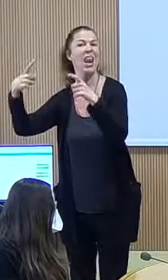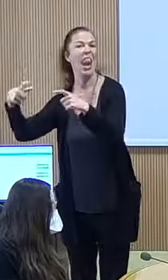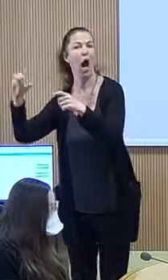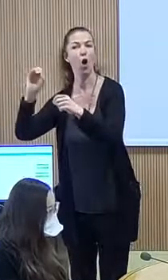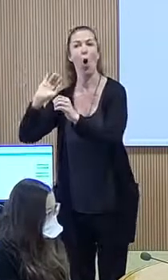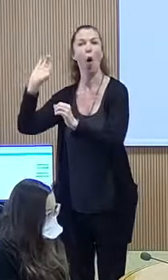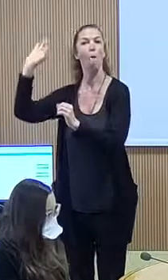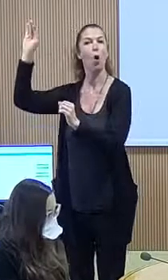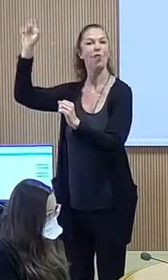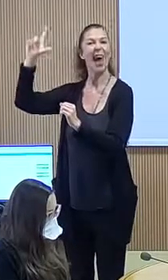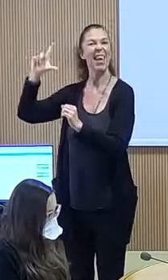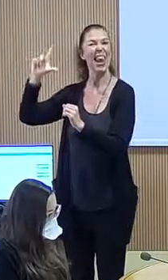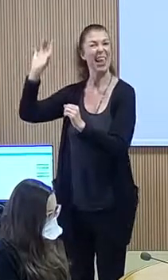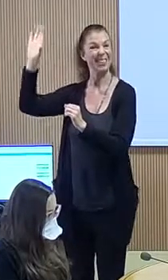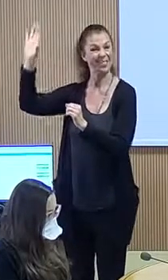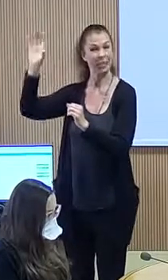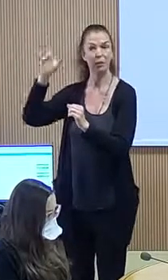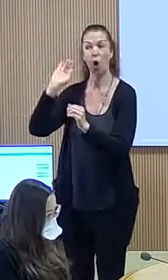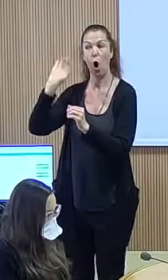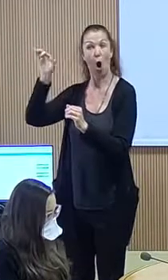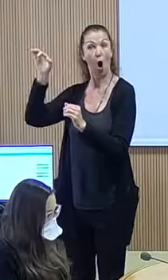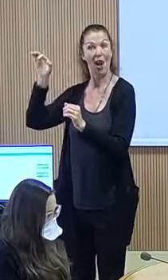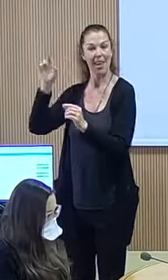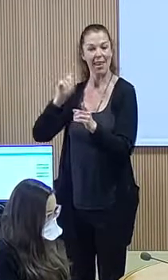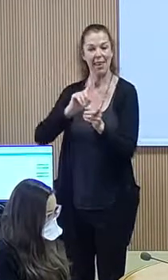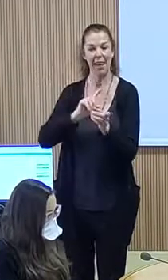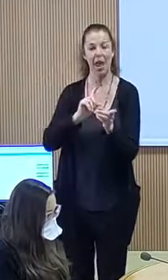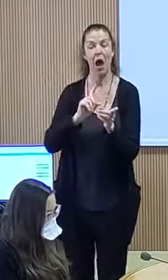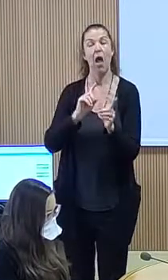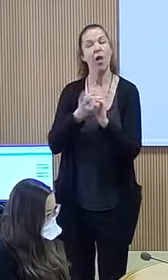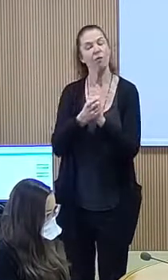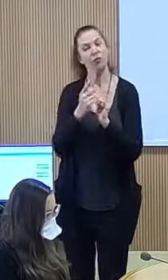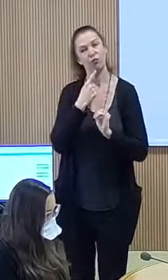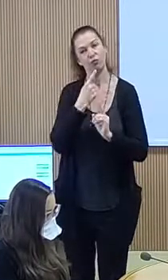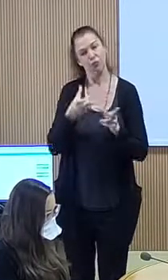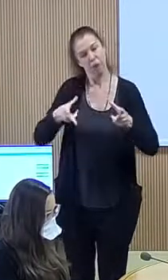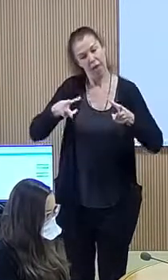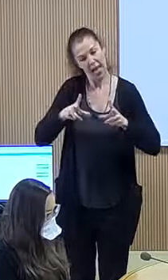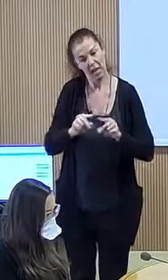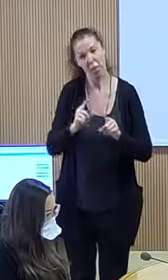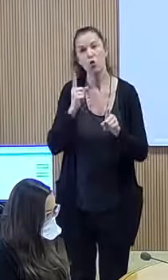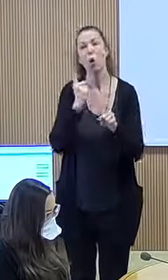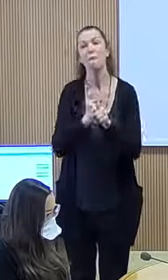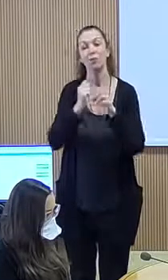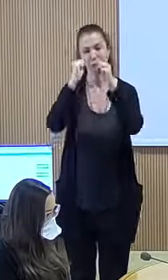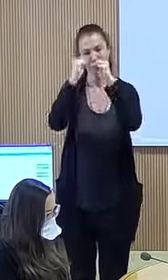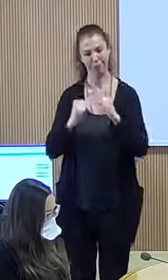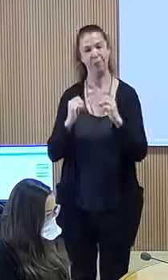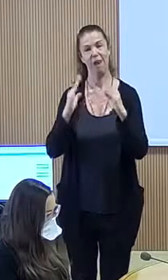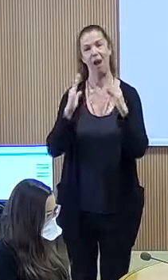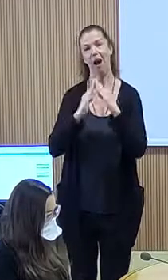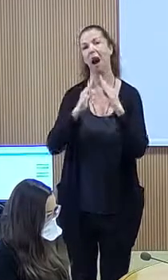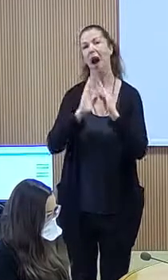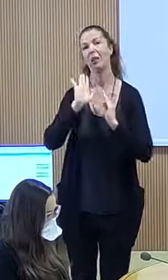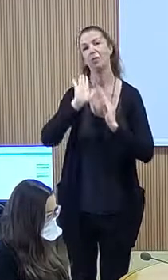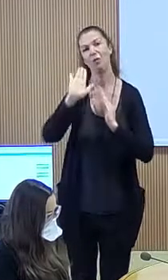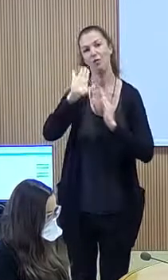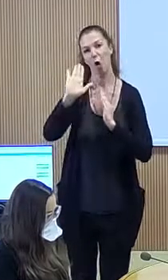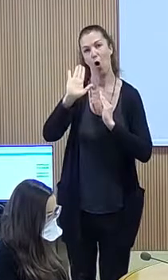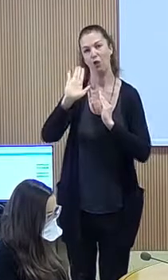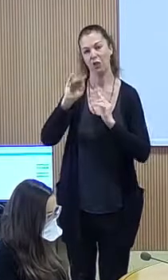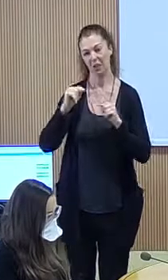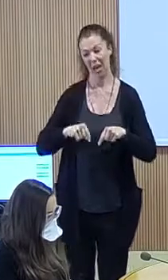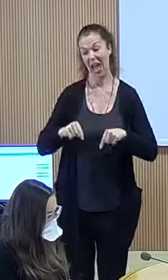comunque in collina e che invece ribadisco bisogna rimanere nelle proprie case in cui ci si trova ci si trova in questi giorni